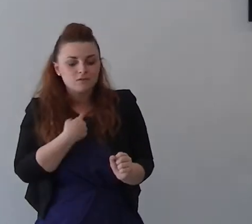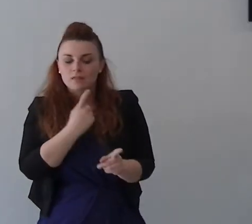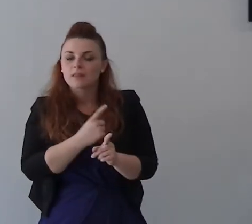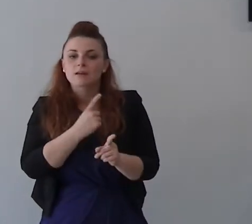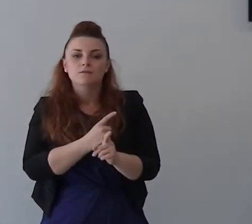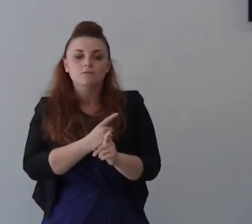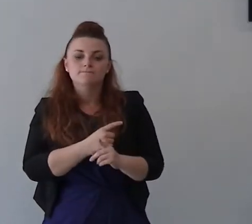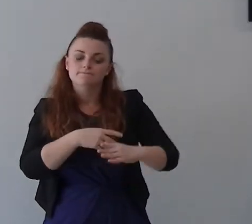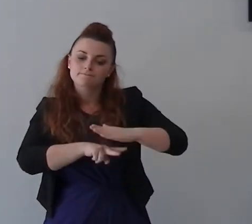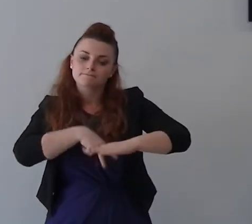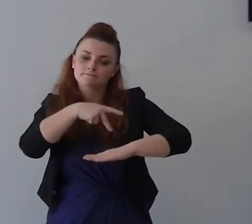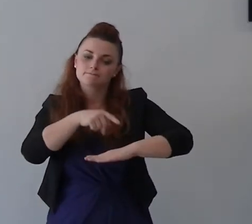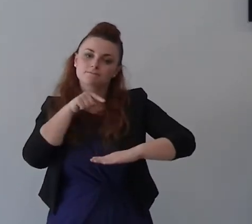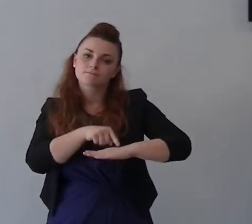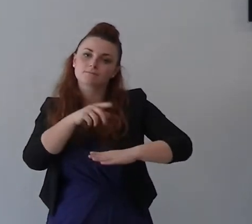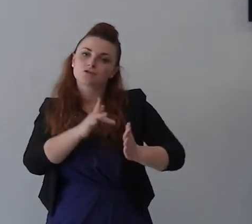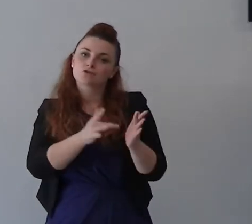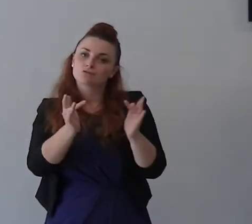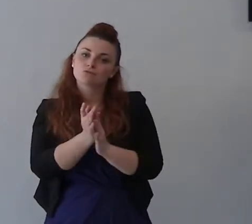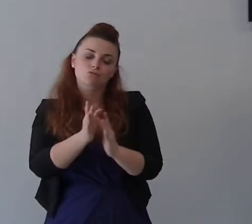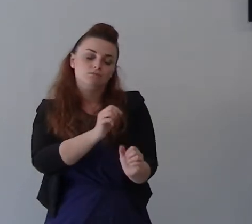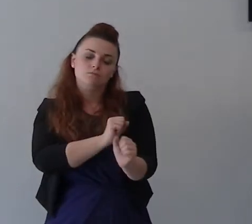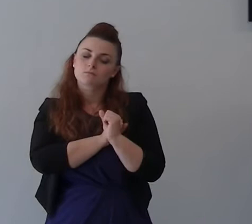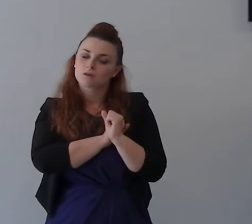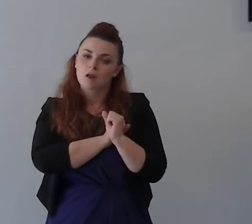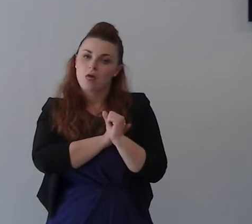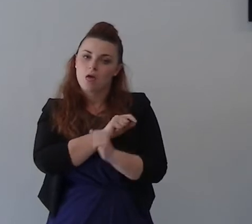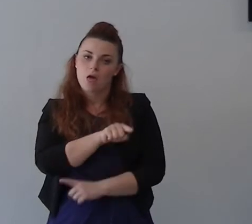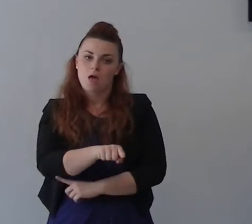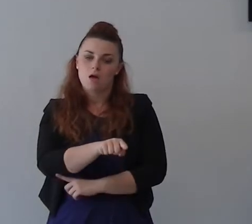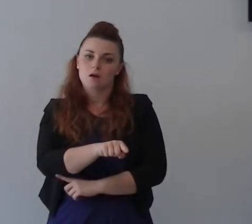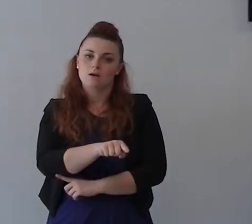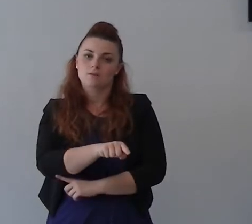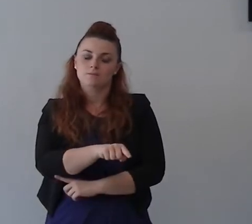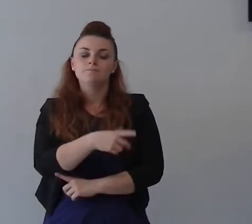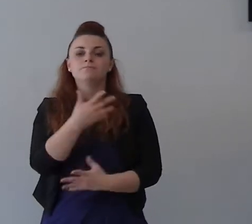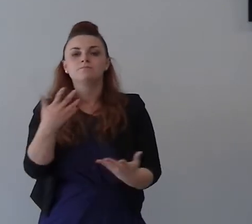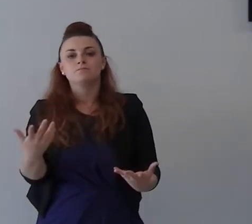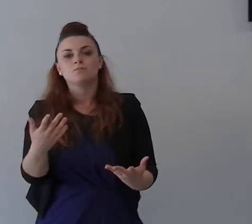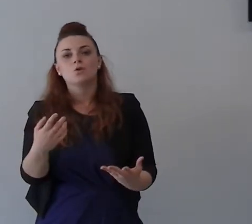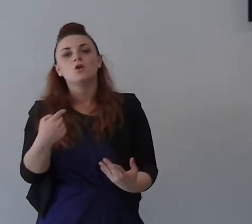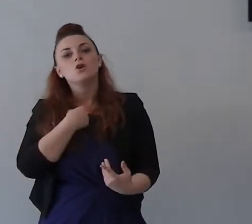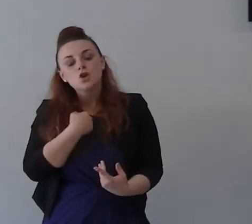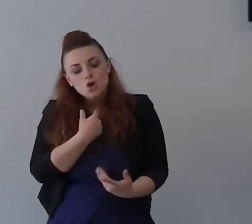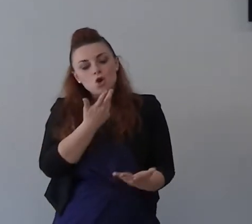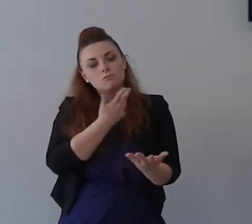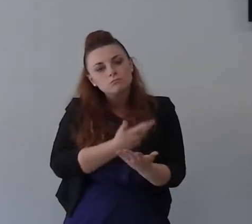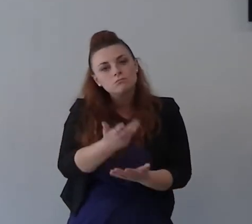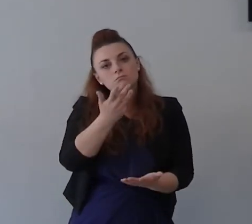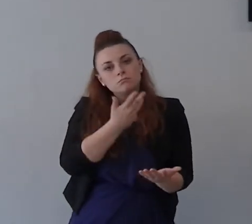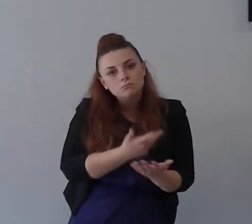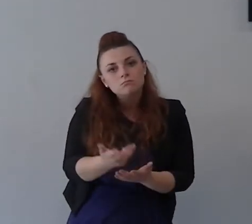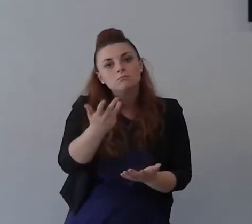seguo. Quando parlo di queste cose, io dovrei ricordare ogni volta che i segni che Gesù mi